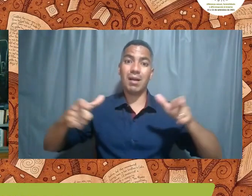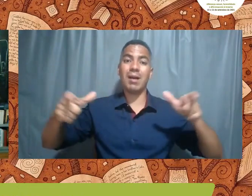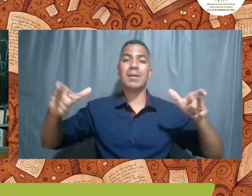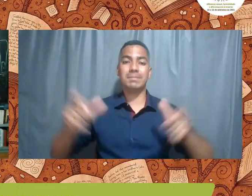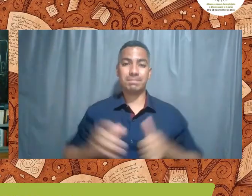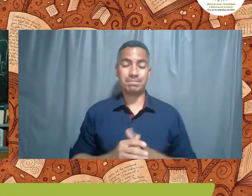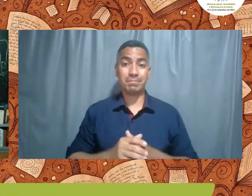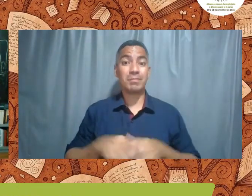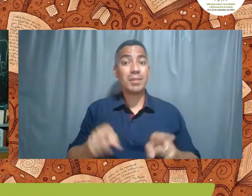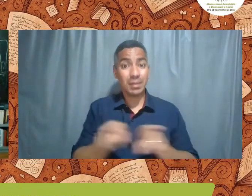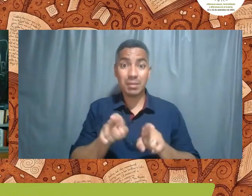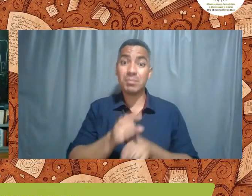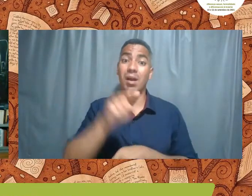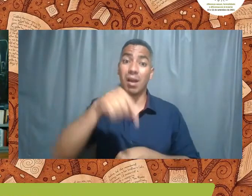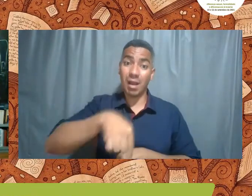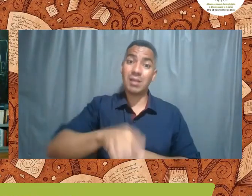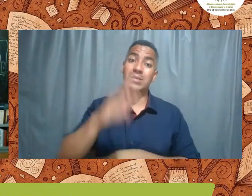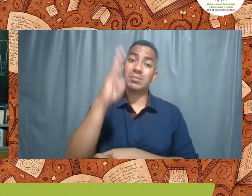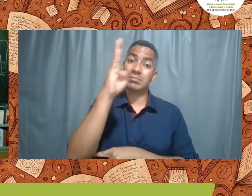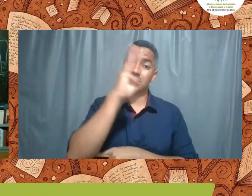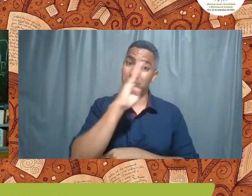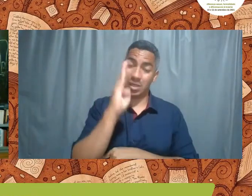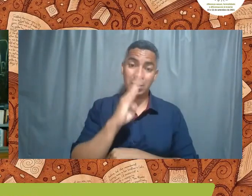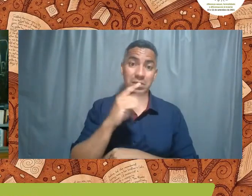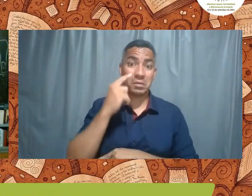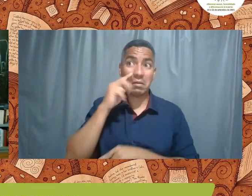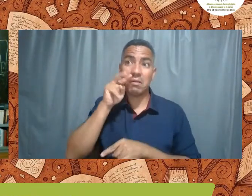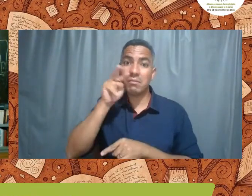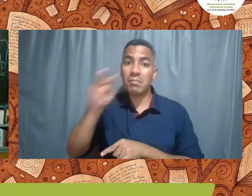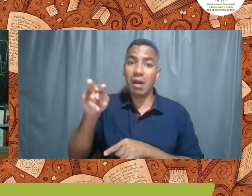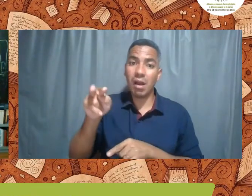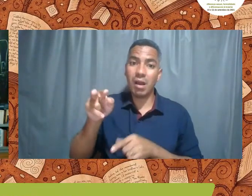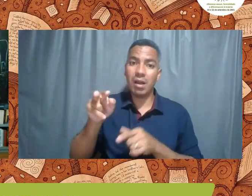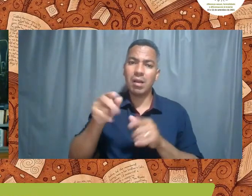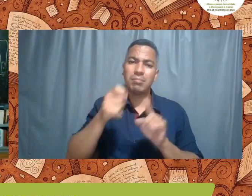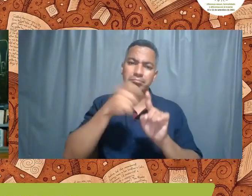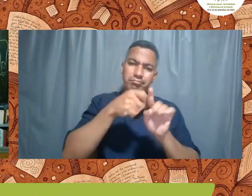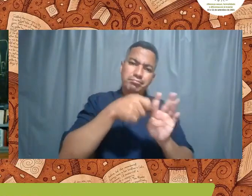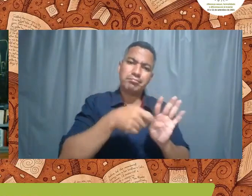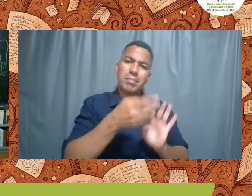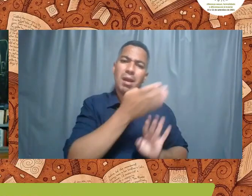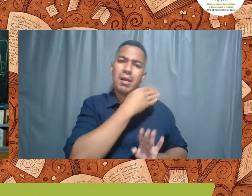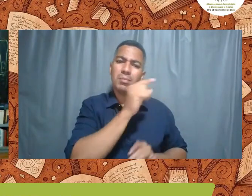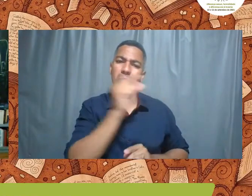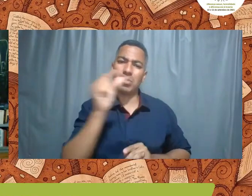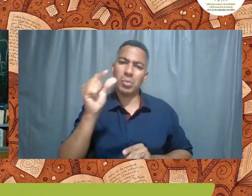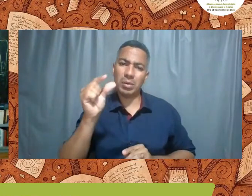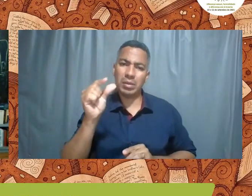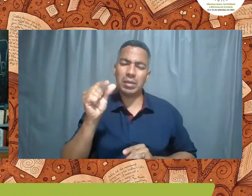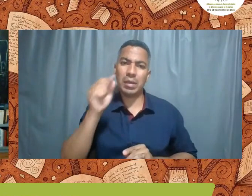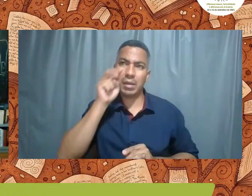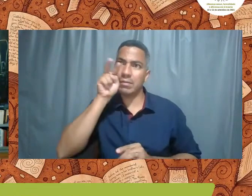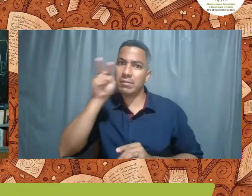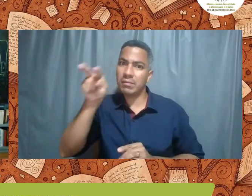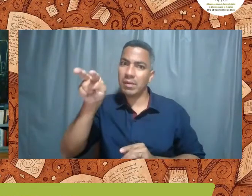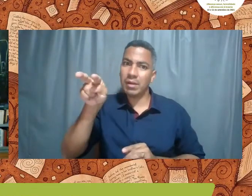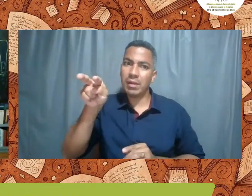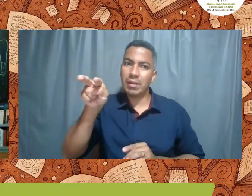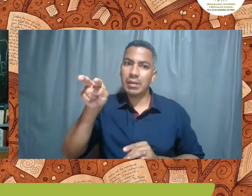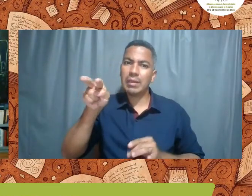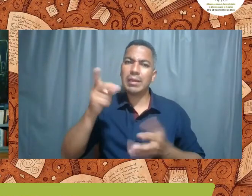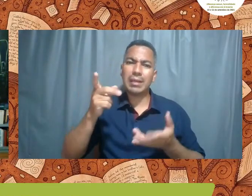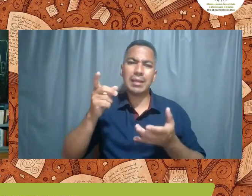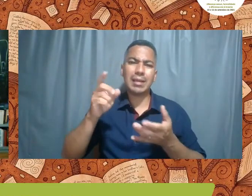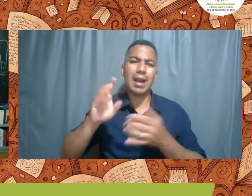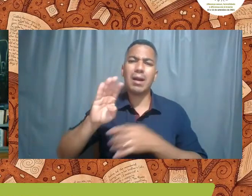gente assistiu nos últimos meses, né? Um relato permanente e regular de crimes de